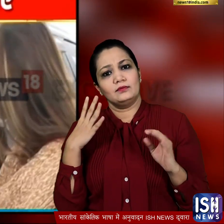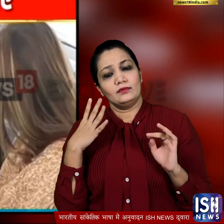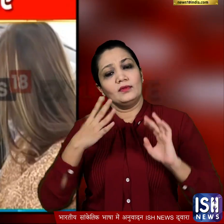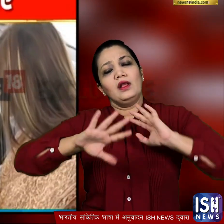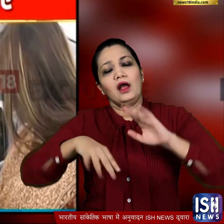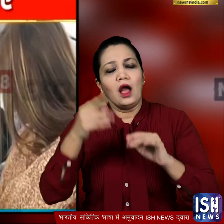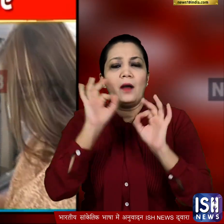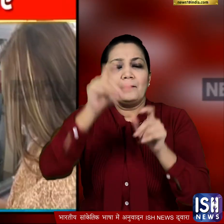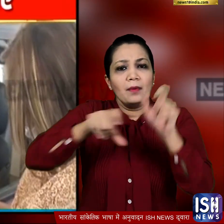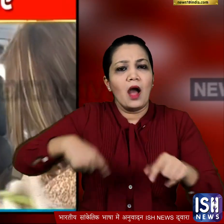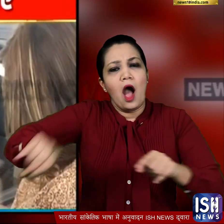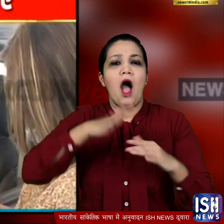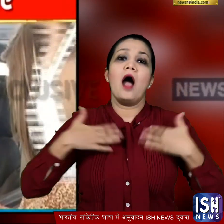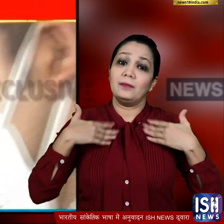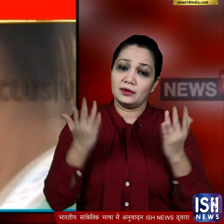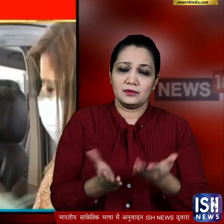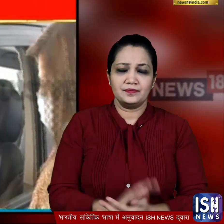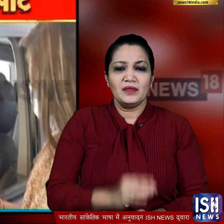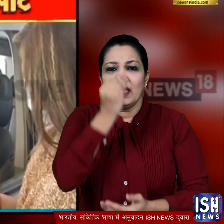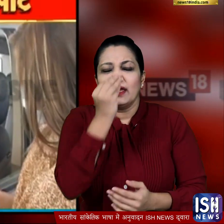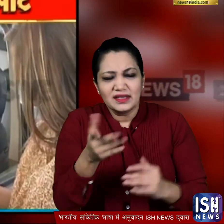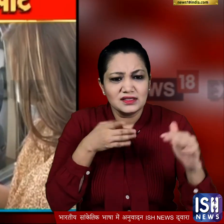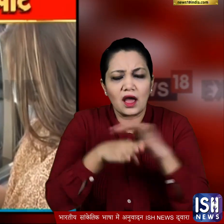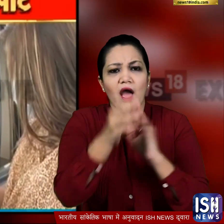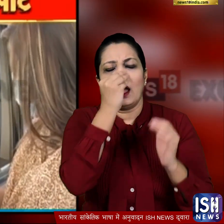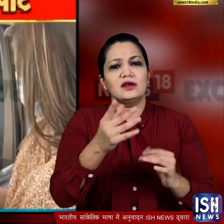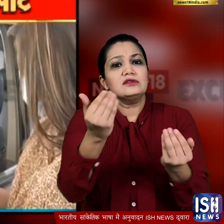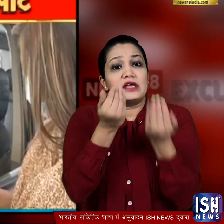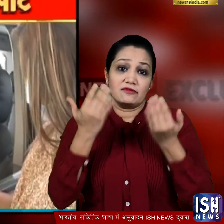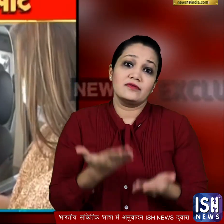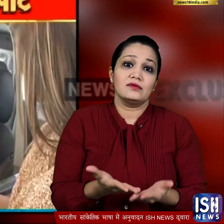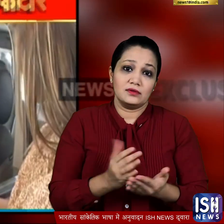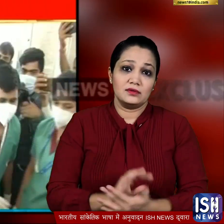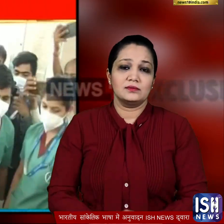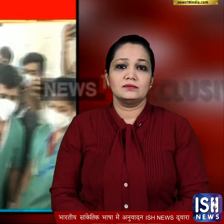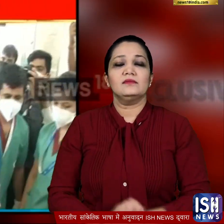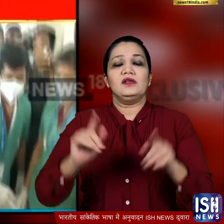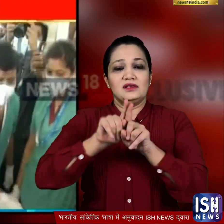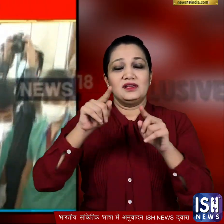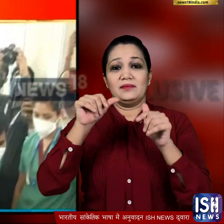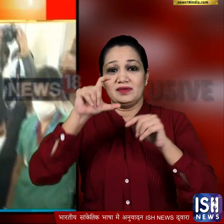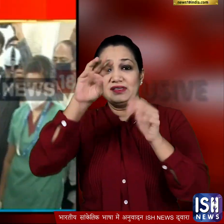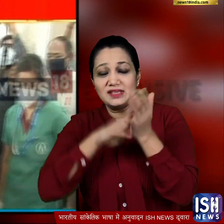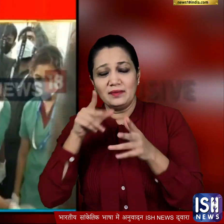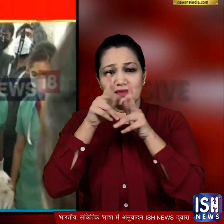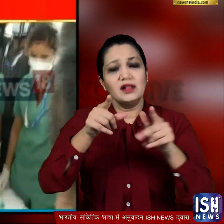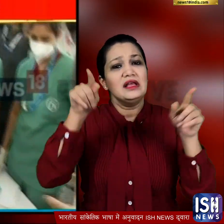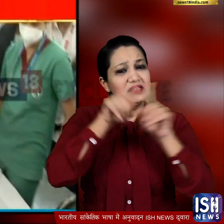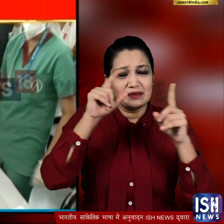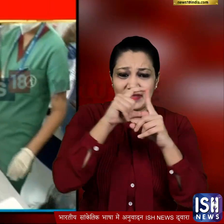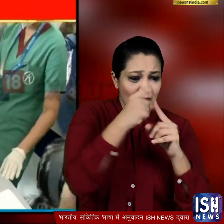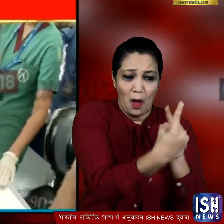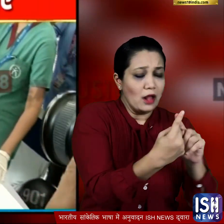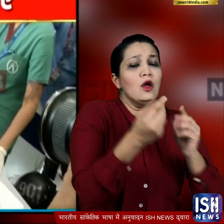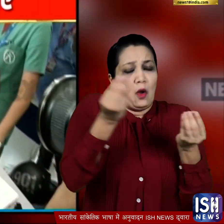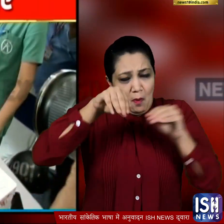इस नई सुविधा से वहां पहुंचे लोग भी काफी खुश दिखे। Easy to approach and safe also। मुख्यमंत्री अरविंद केजरीवाल ने जल्द ही